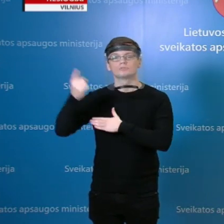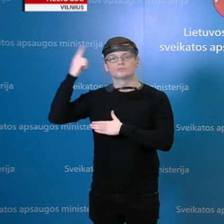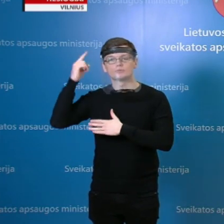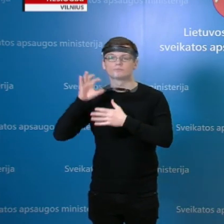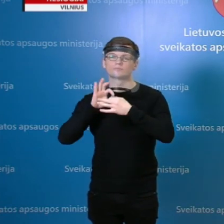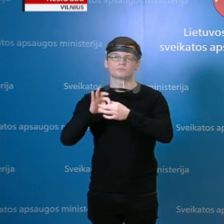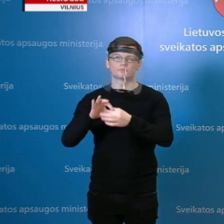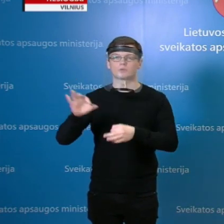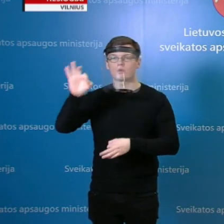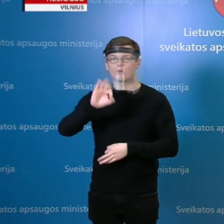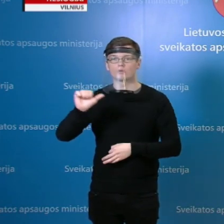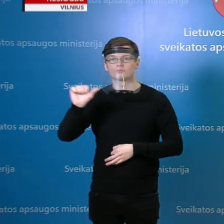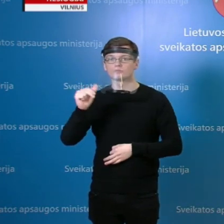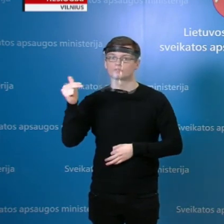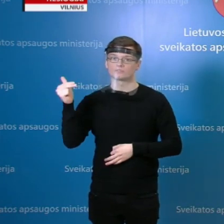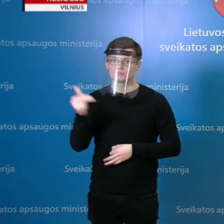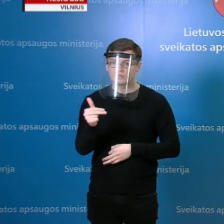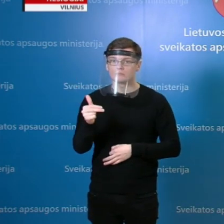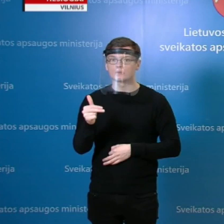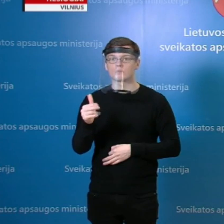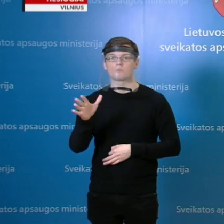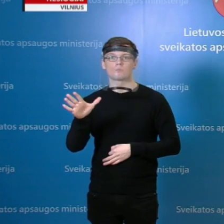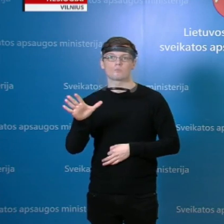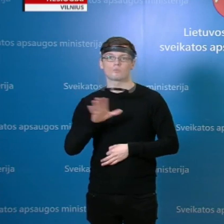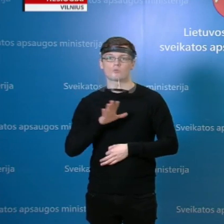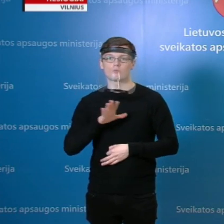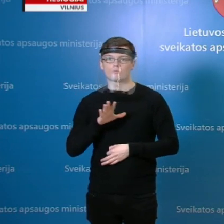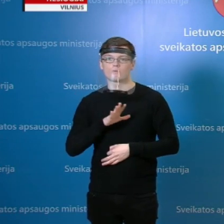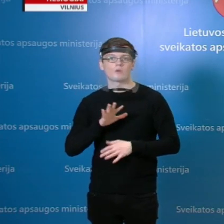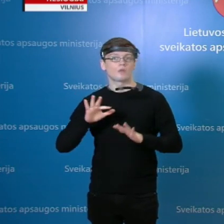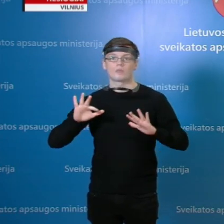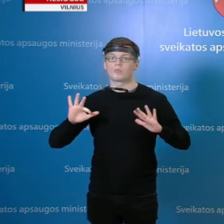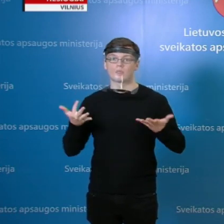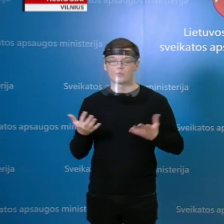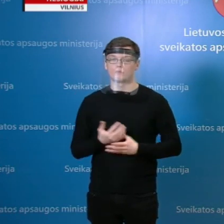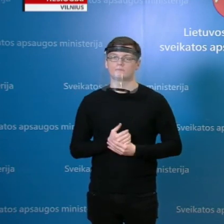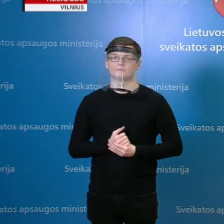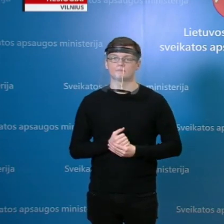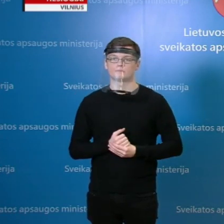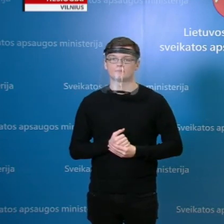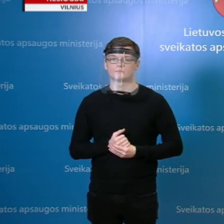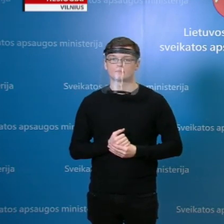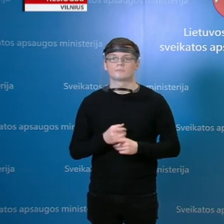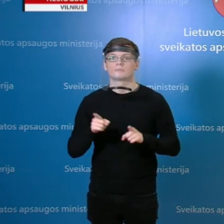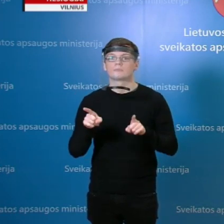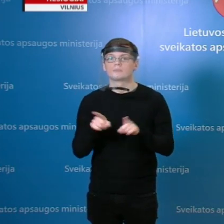su savaitgaliu vykusiais tam tikrais įvykiais ir su